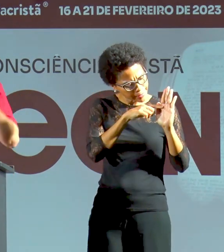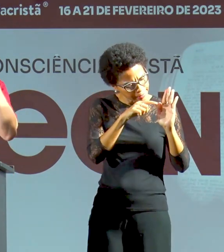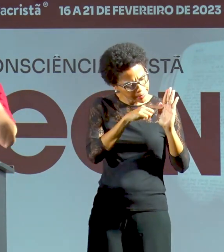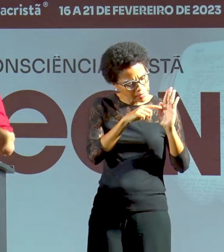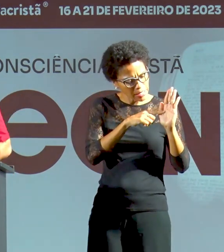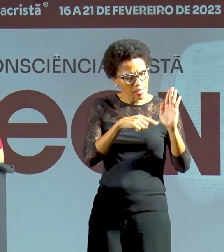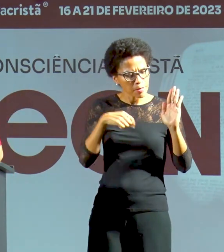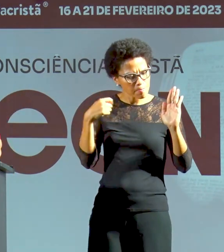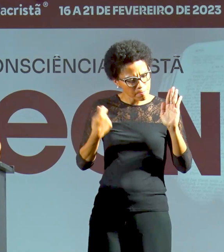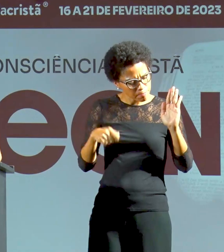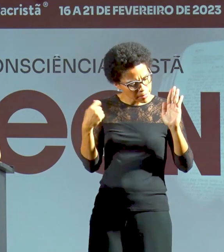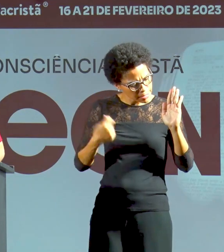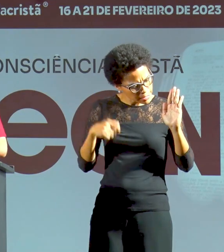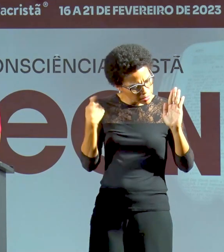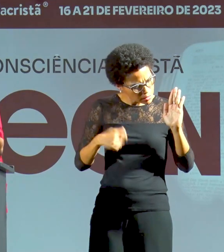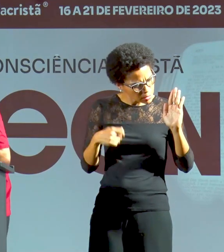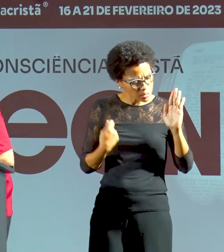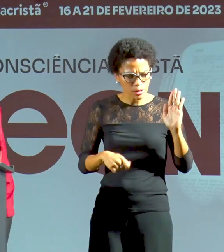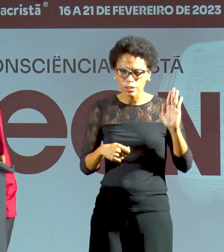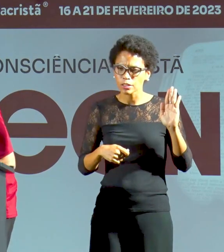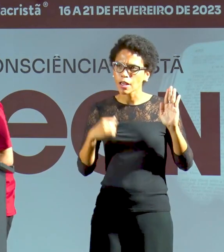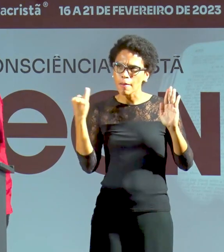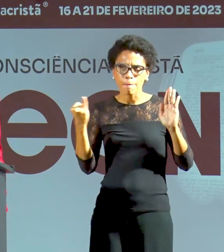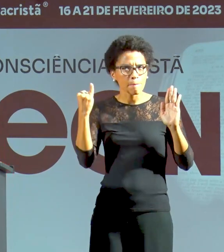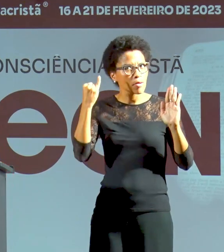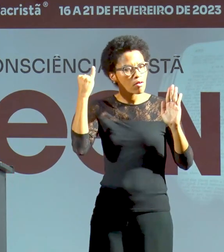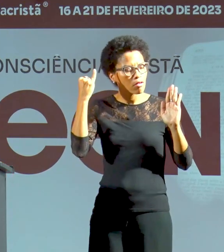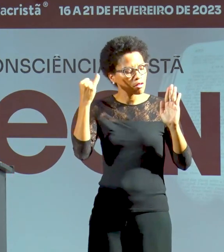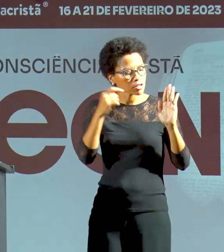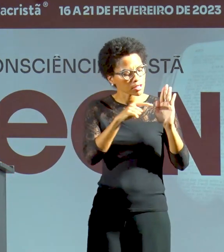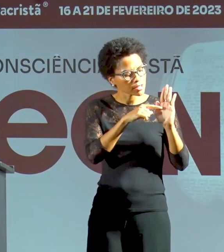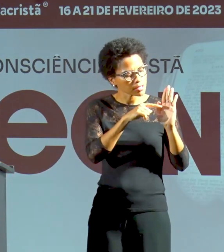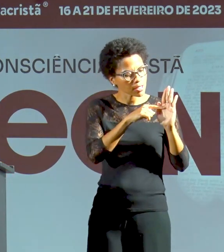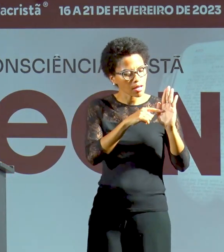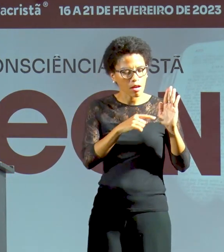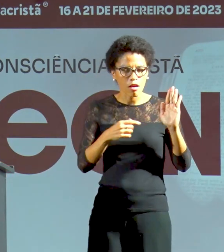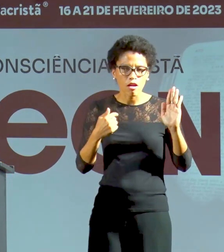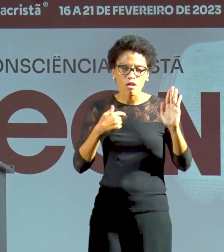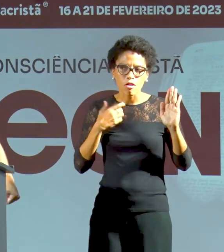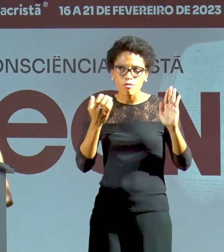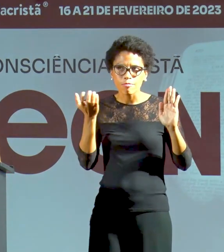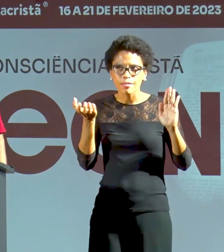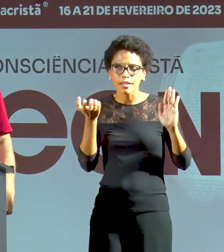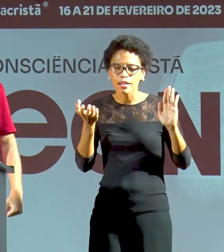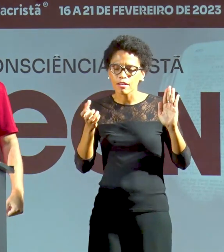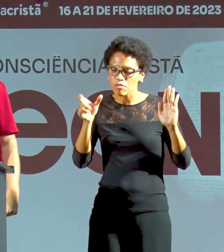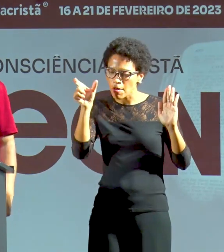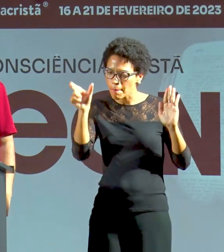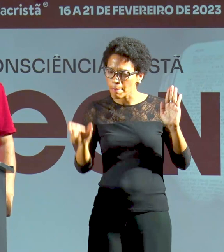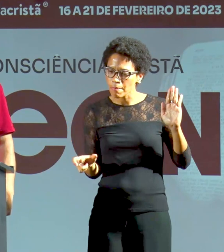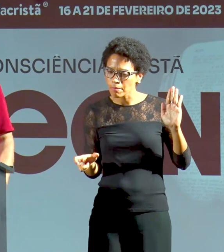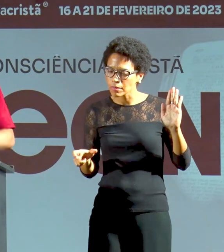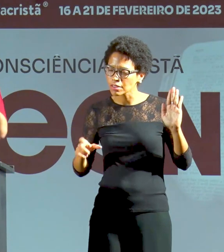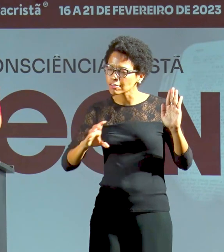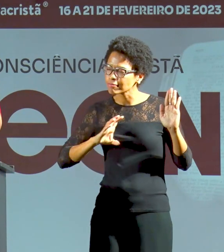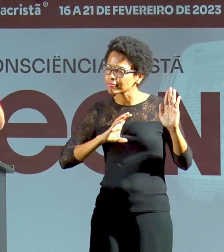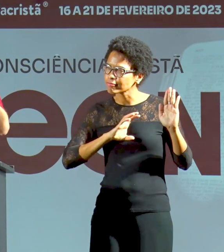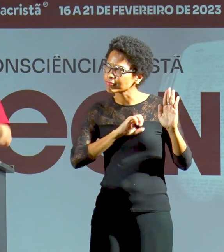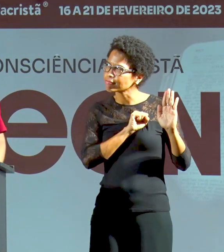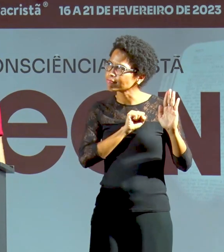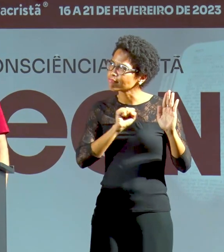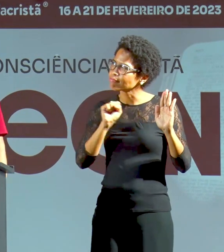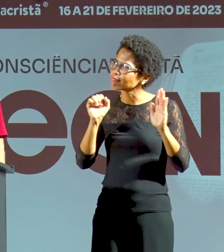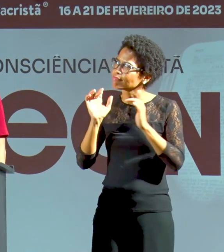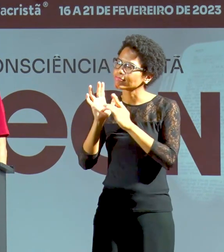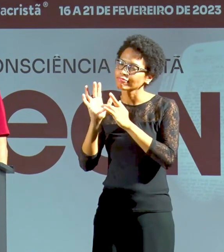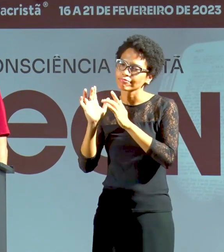sempre fala eu não abro mão não abro mão eu quero do meu lado alguém que ama Jesus e